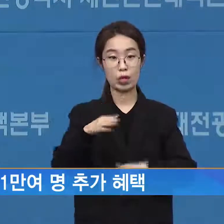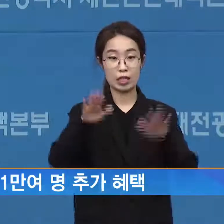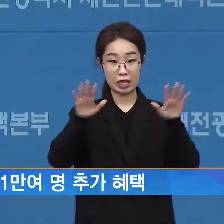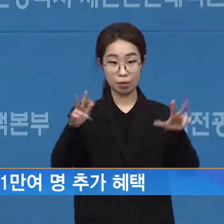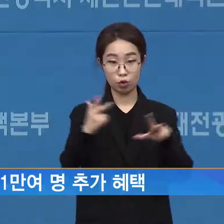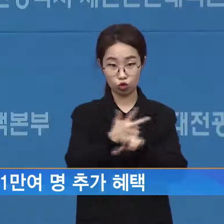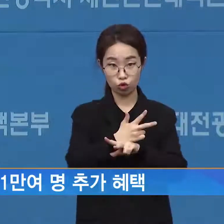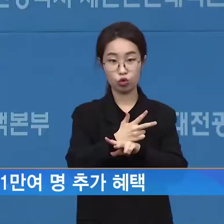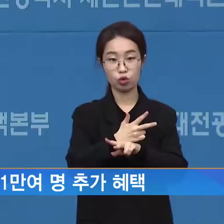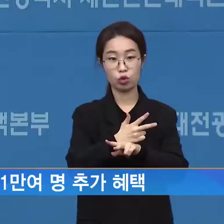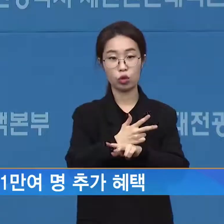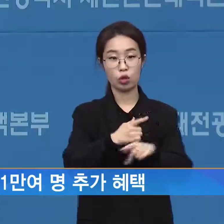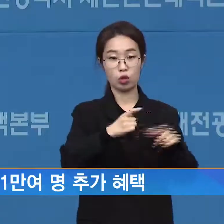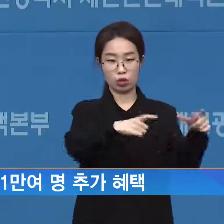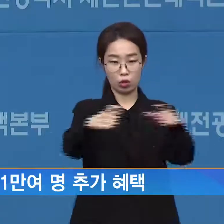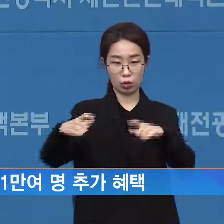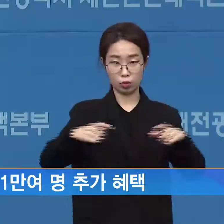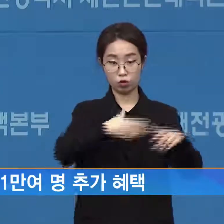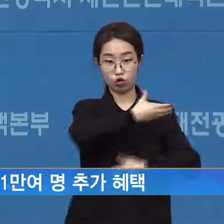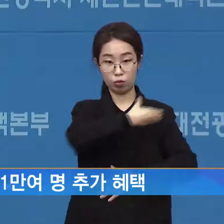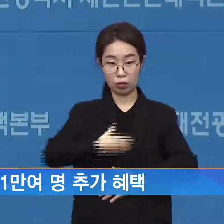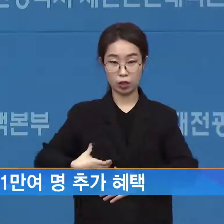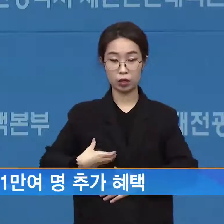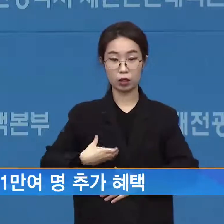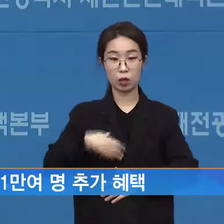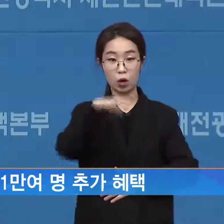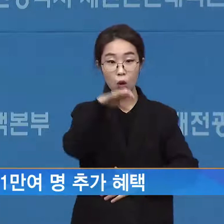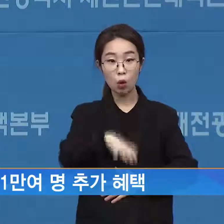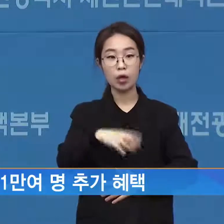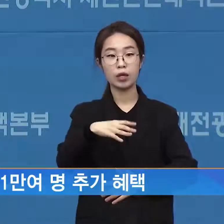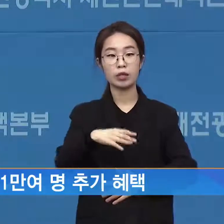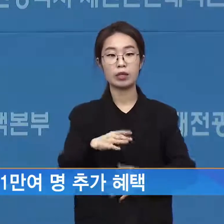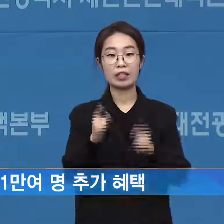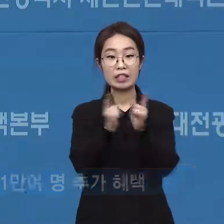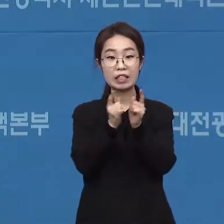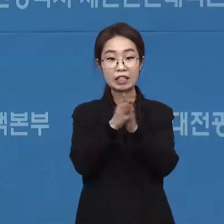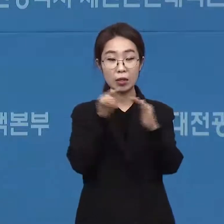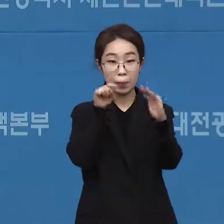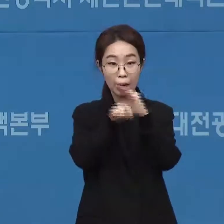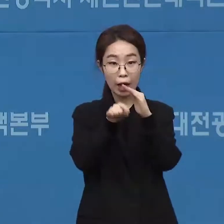주부터는 동행정복지센터에서 오프라인으로 신청을